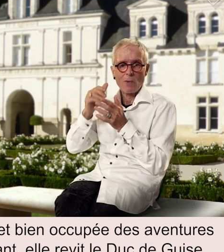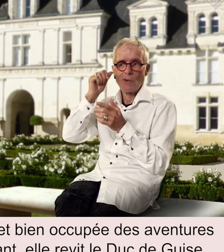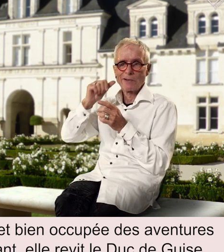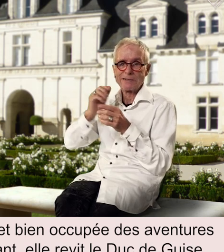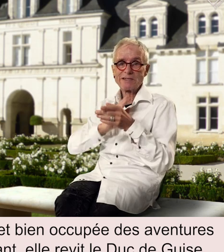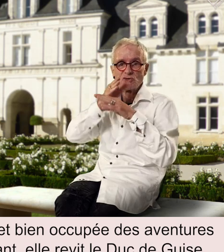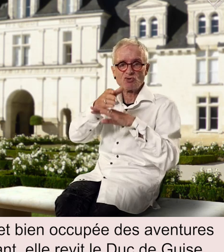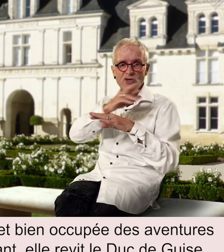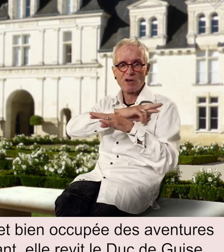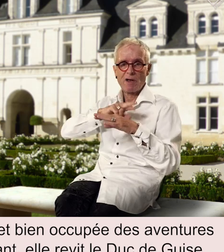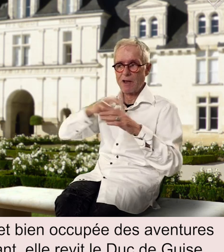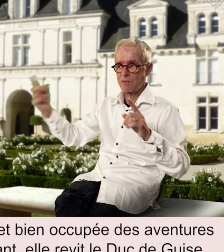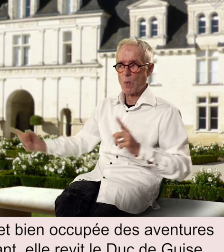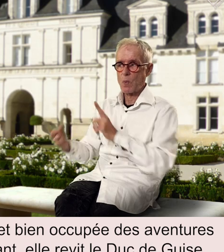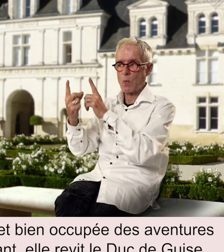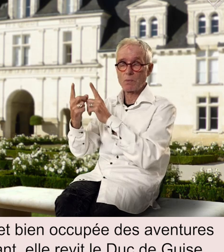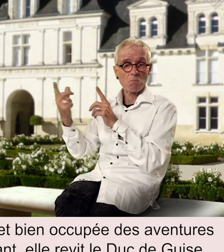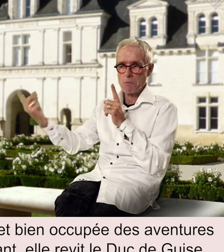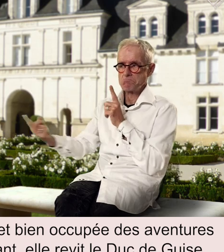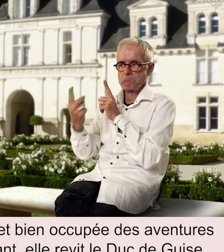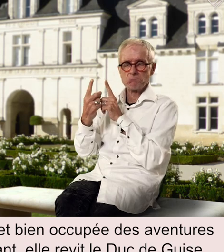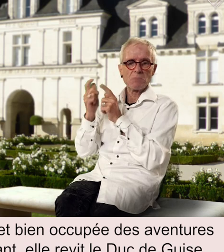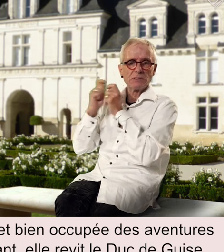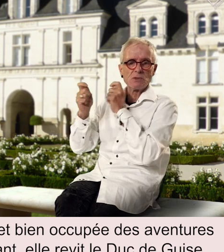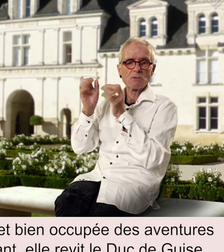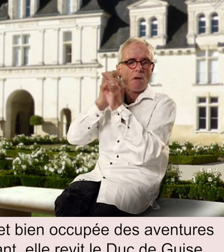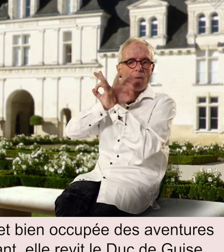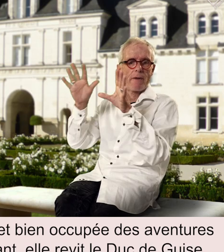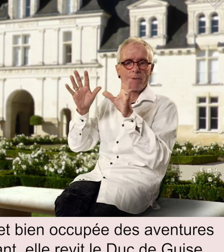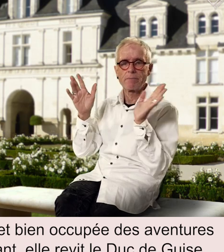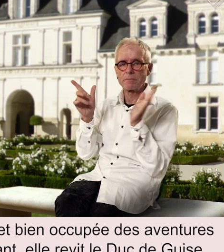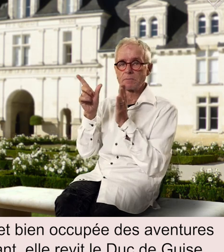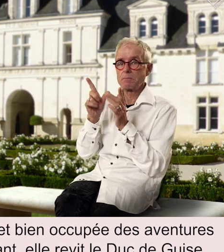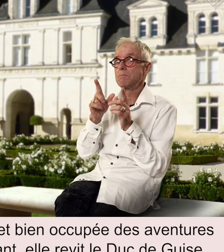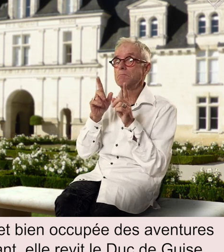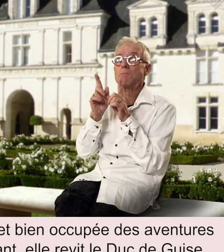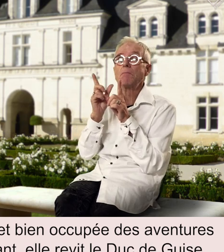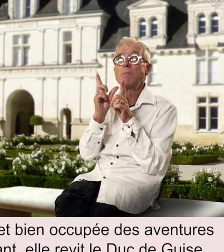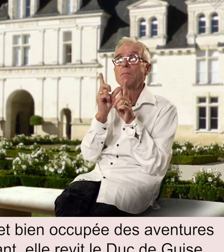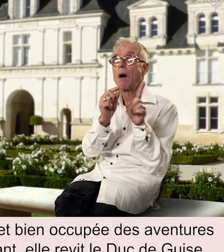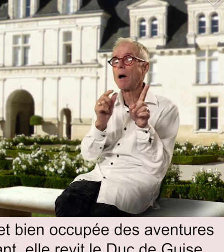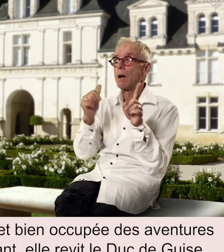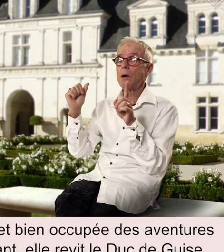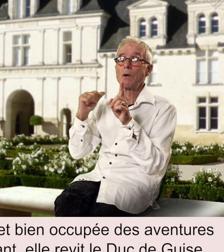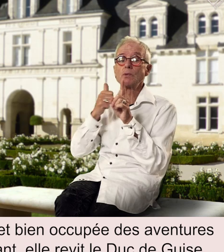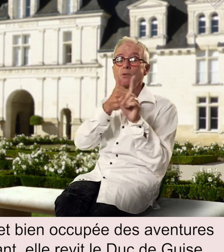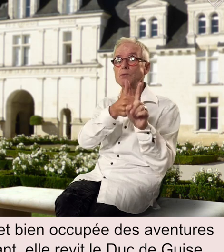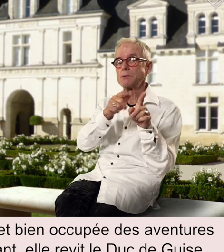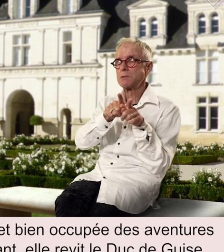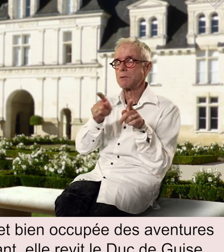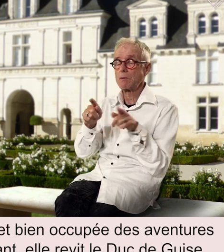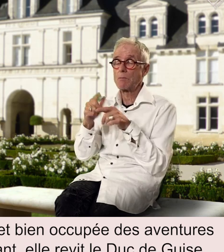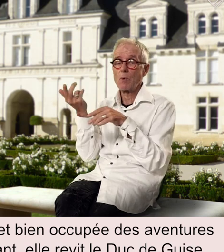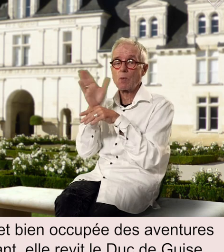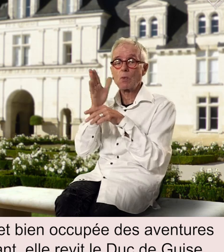la reine, mais il ne l'aborda pas et se contenta de sortir un peu après elle pour lui faire voir qu'il n'y avait que faire